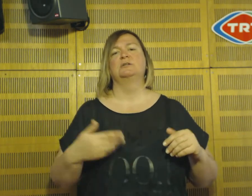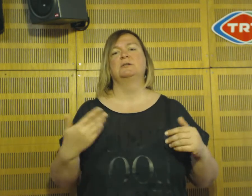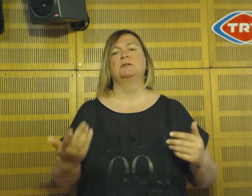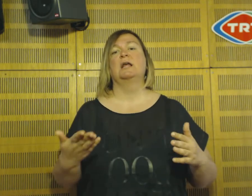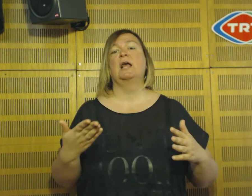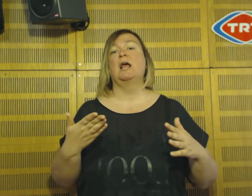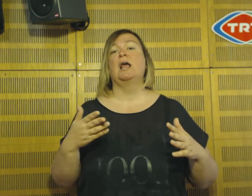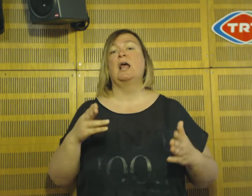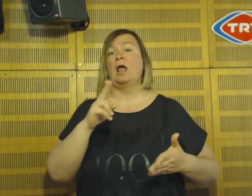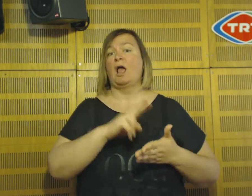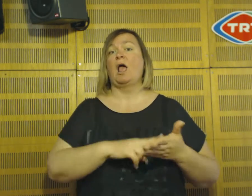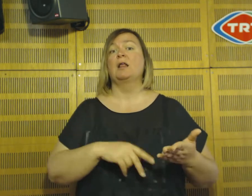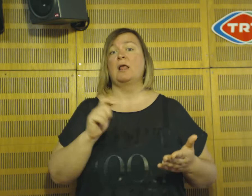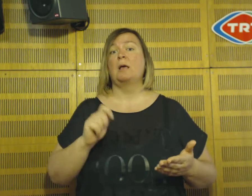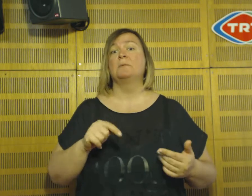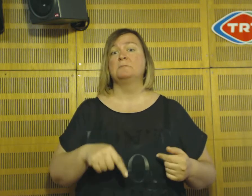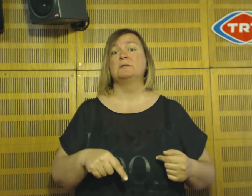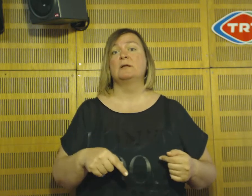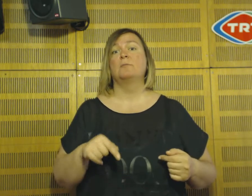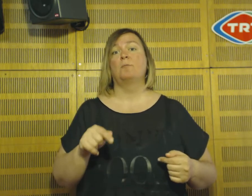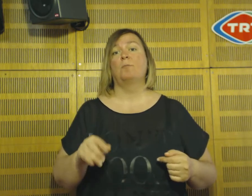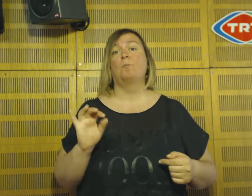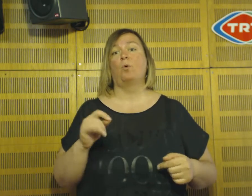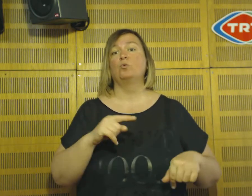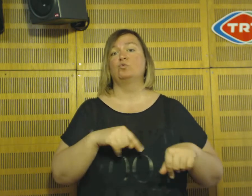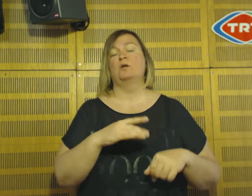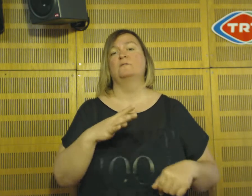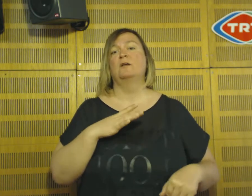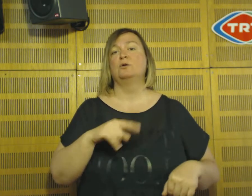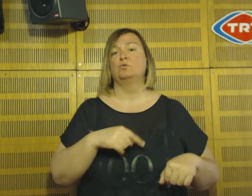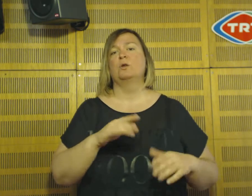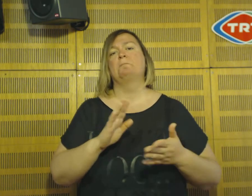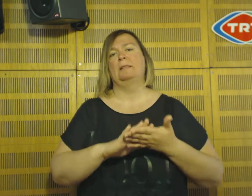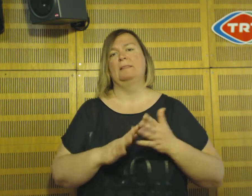kaydını yaptırmışsa eğer, ki böyle bir süreç vardı, o süreç bitti. Veya